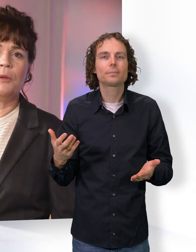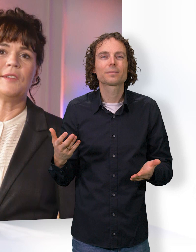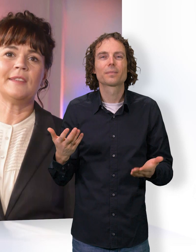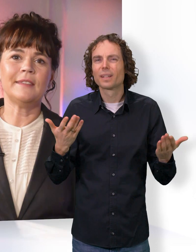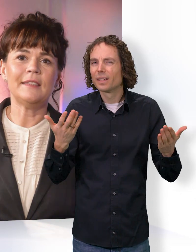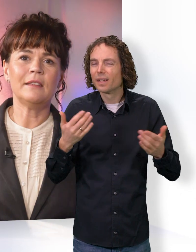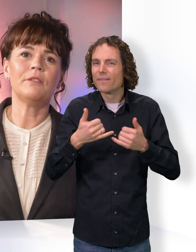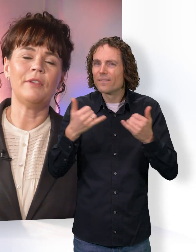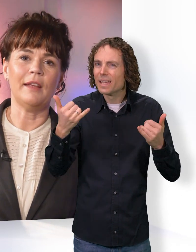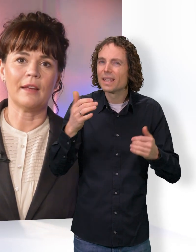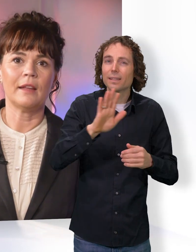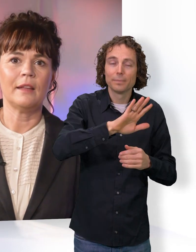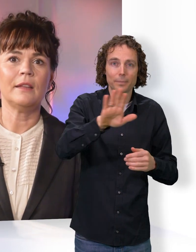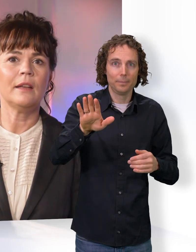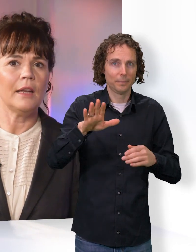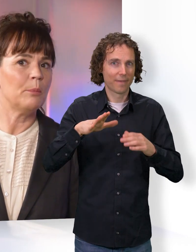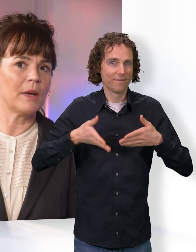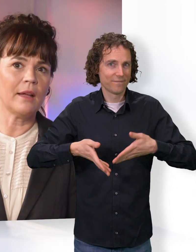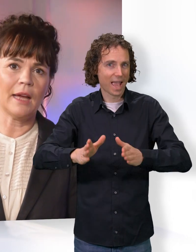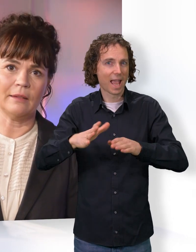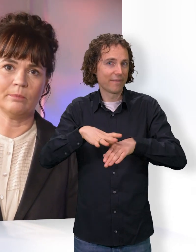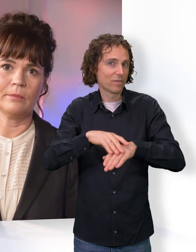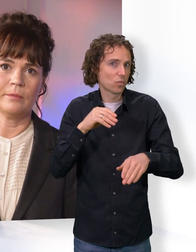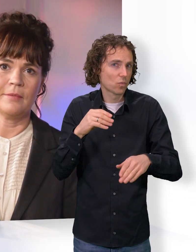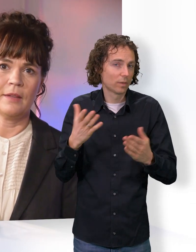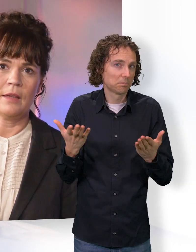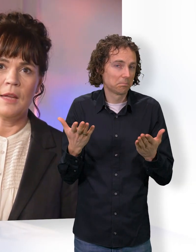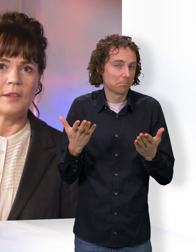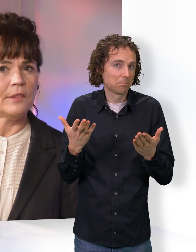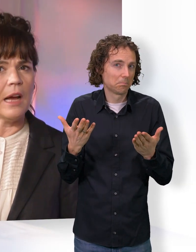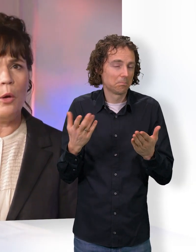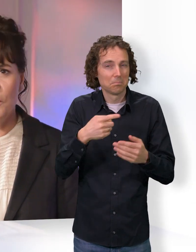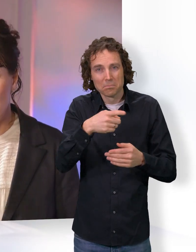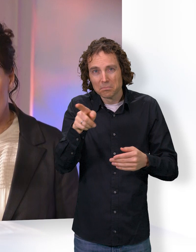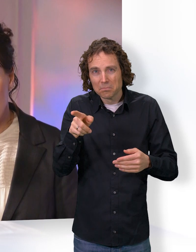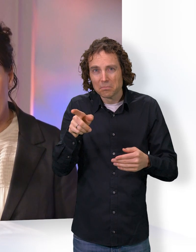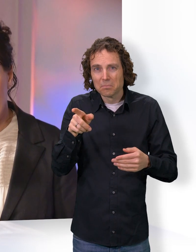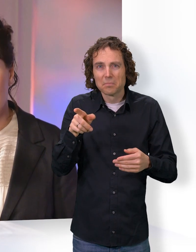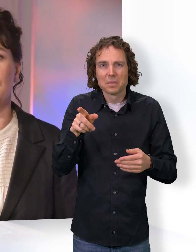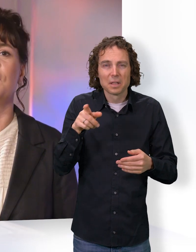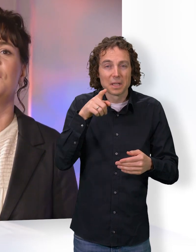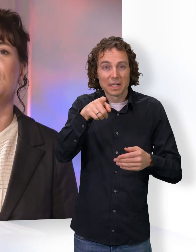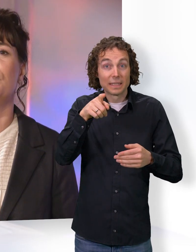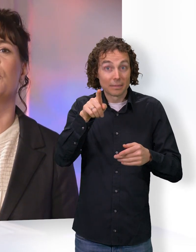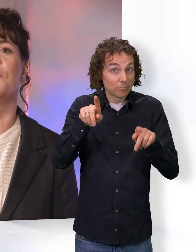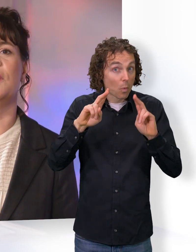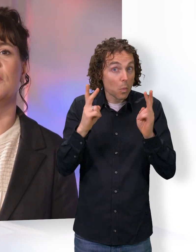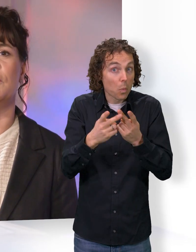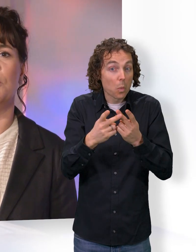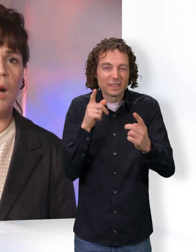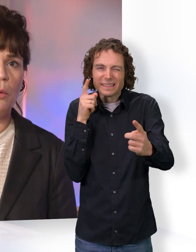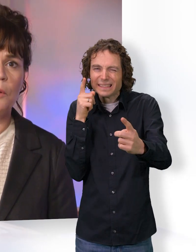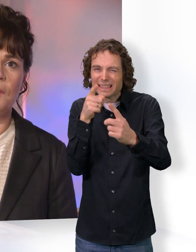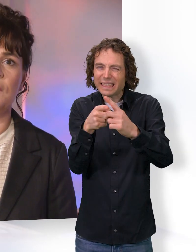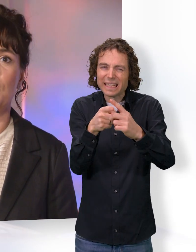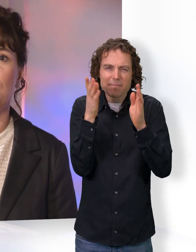Wie fühlt sich Ihr Weg, Ihr Leben gerade an? Sind Sie auch so klar auf das Ziel fokussiert,